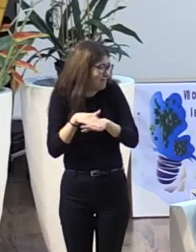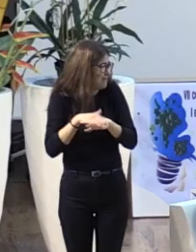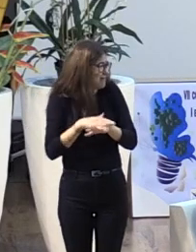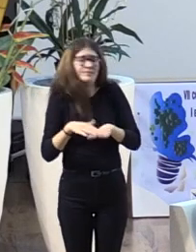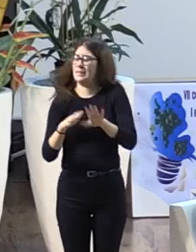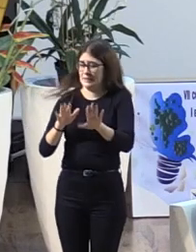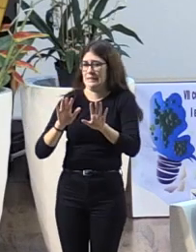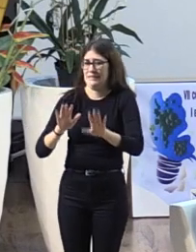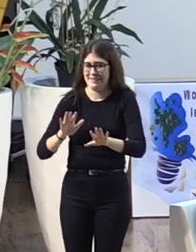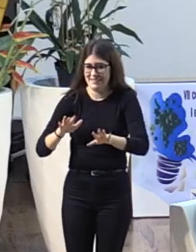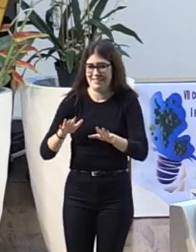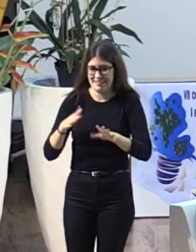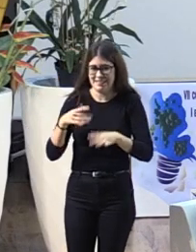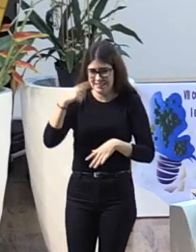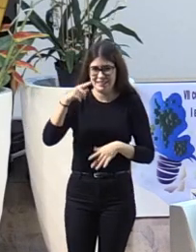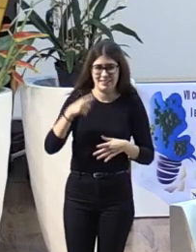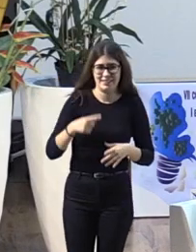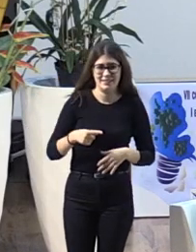Sí, no, pero.